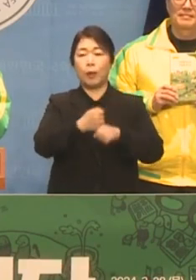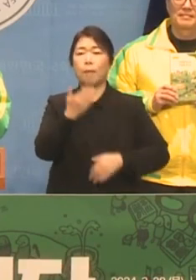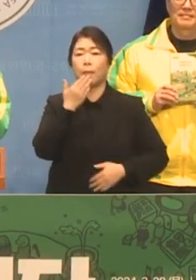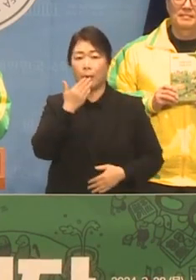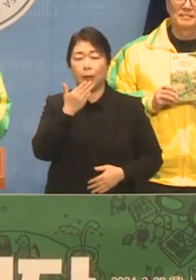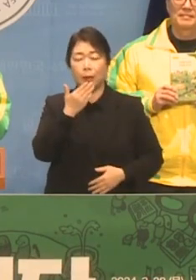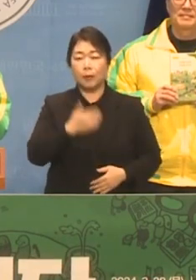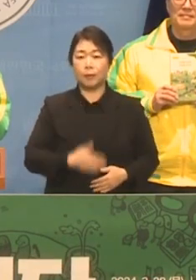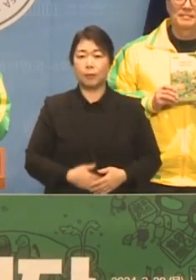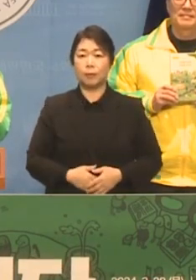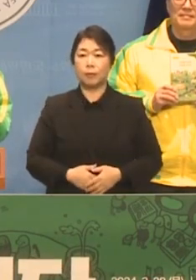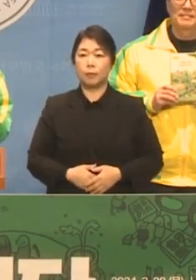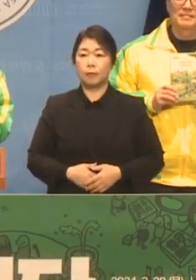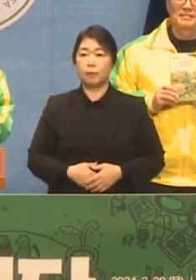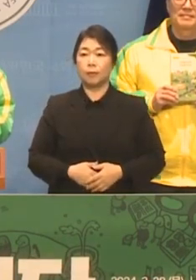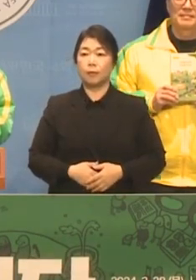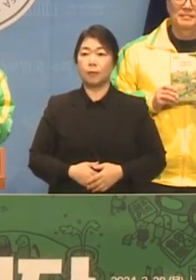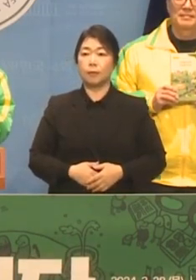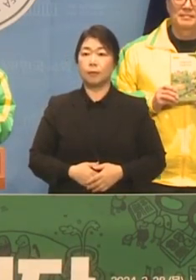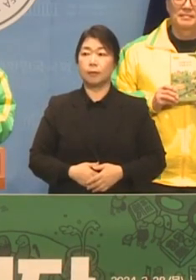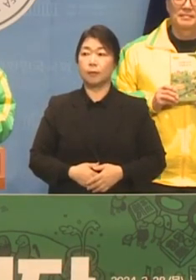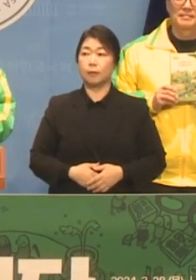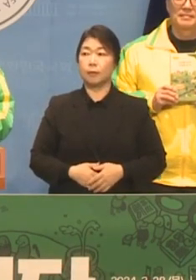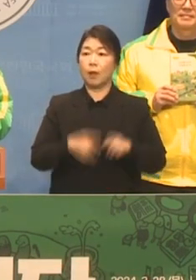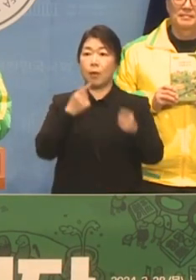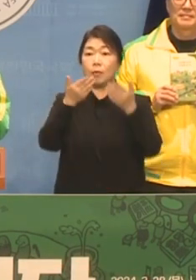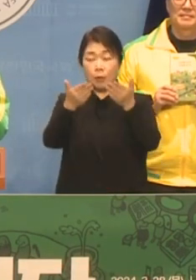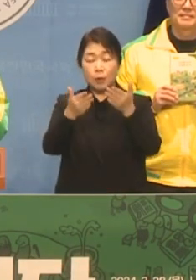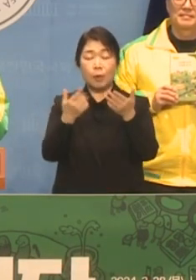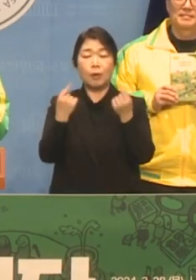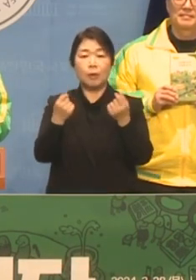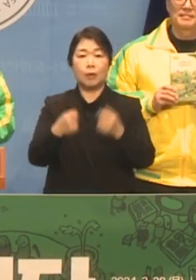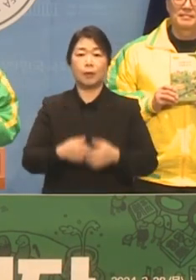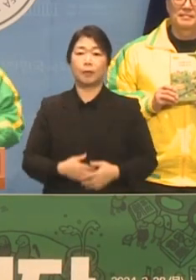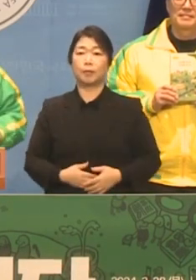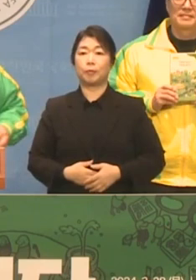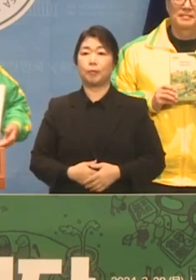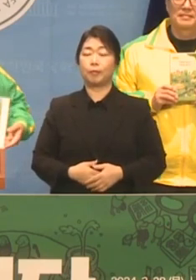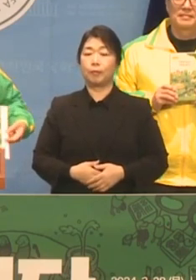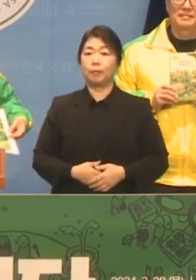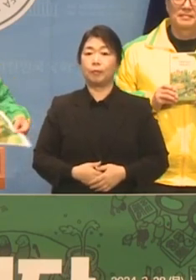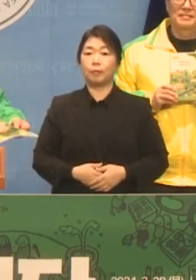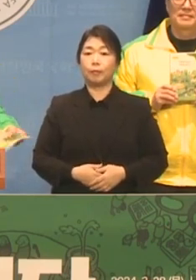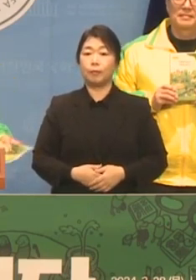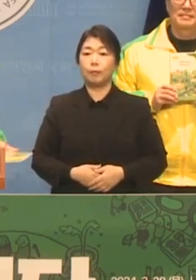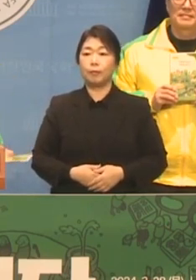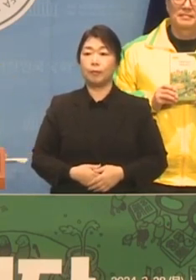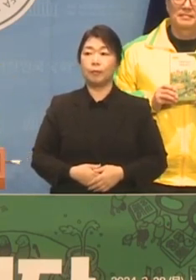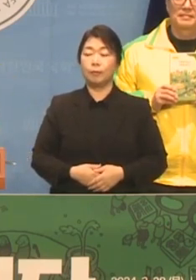과할 수 있 있습니다 말씀드려도 과언이 아닐 것 같습니다